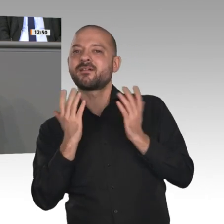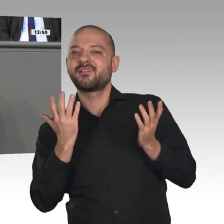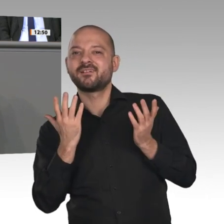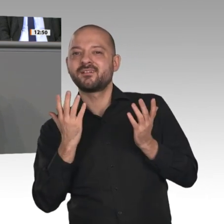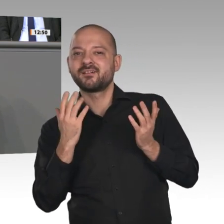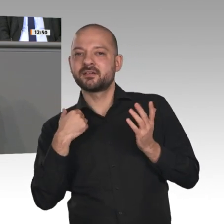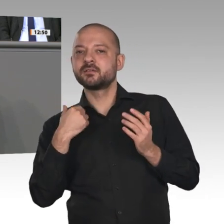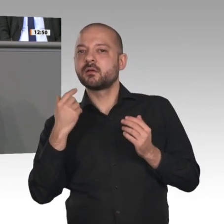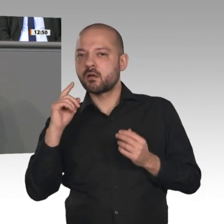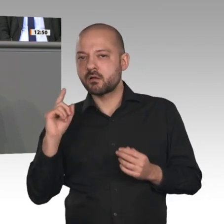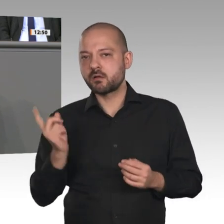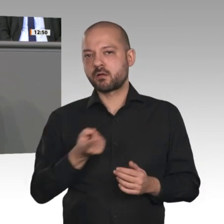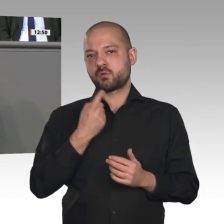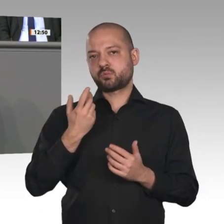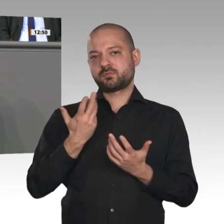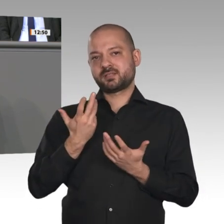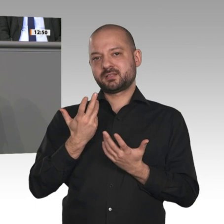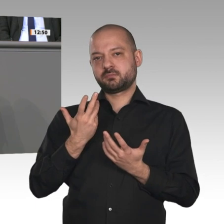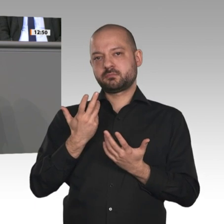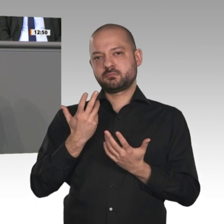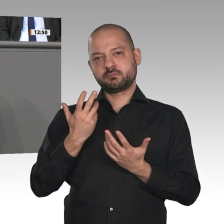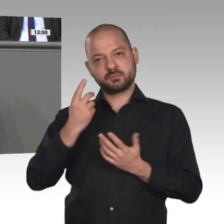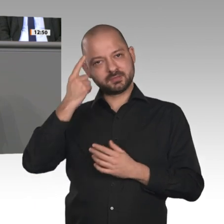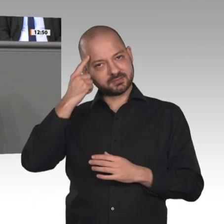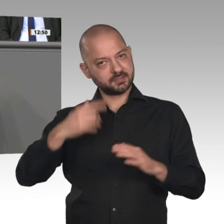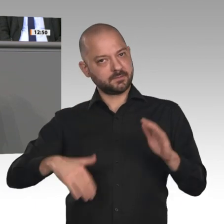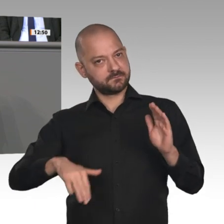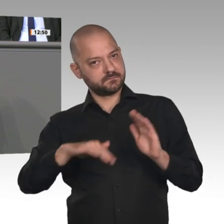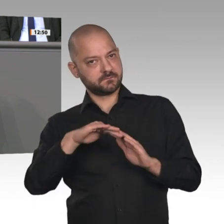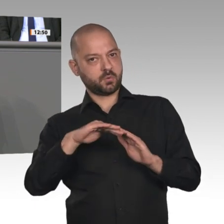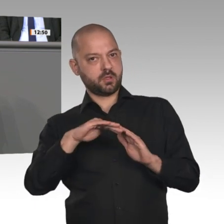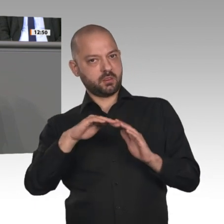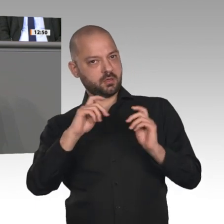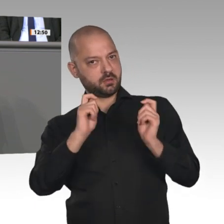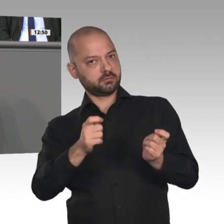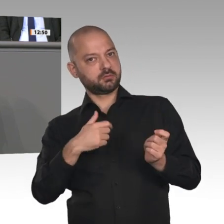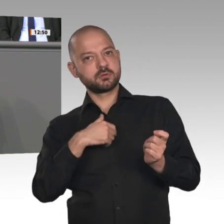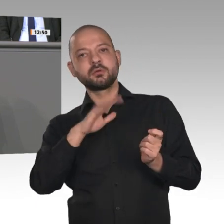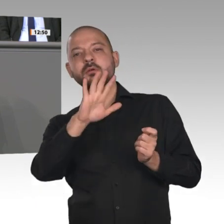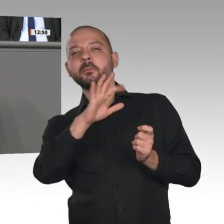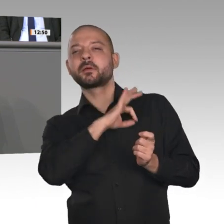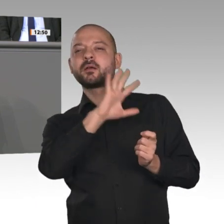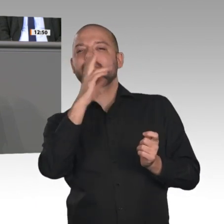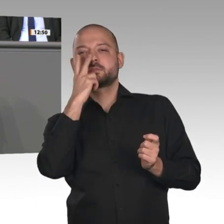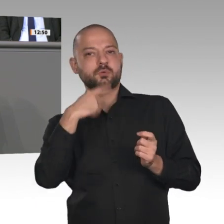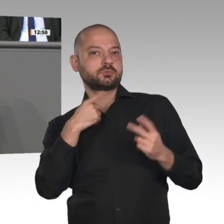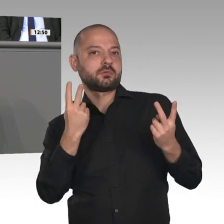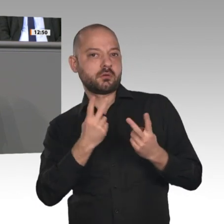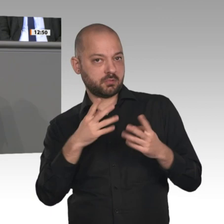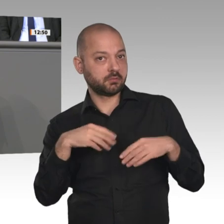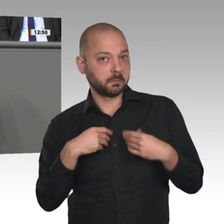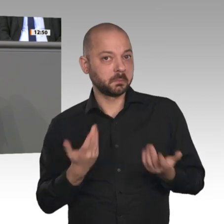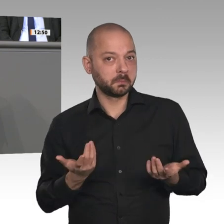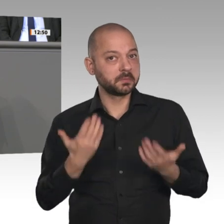anderen Oppositionsparteien offenbar das Abstammungsprinzip in Sachen Staatsbürgerschaft wieder für sich entdeckt haben, nachdem sie